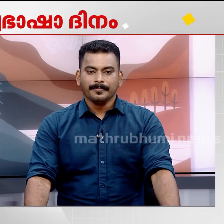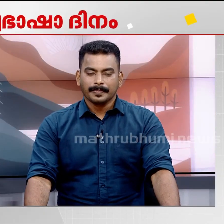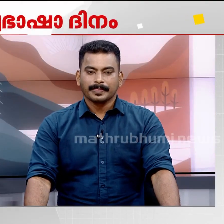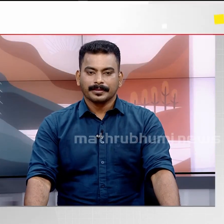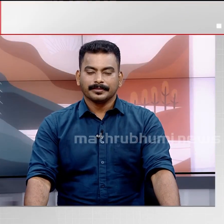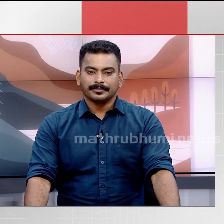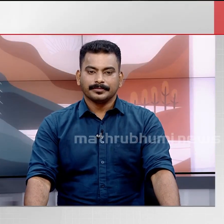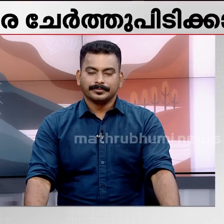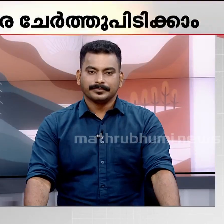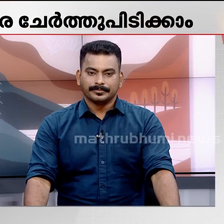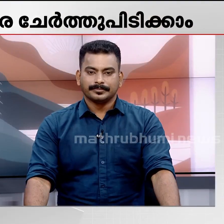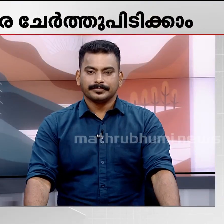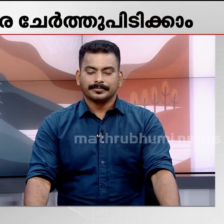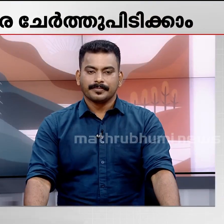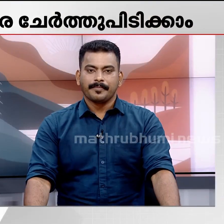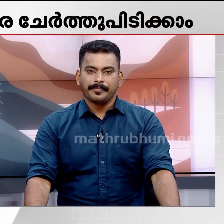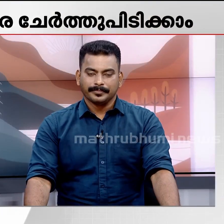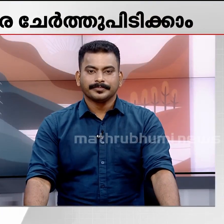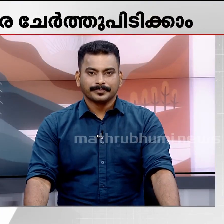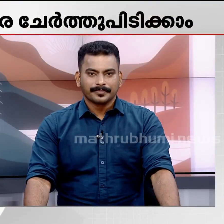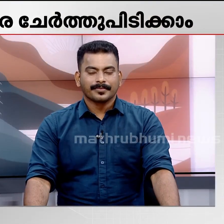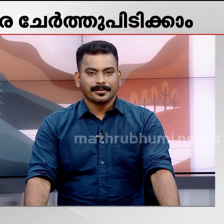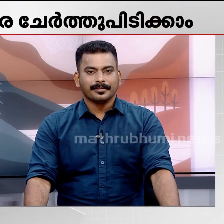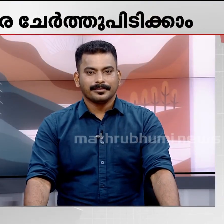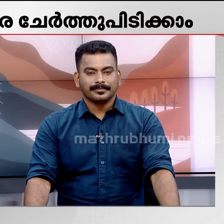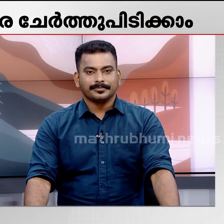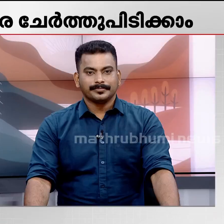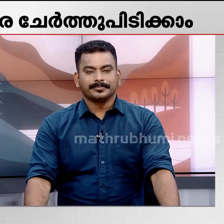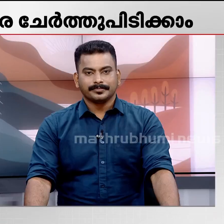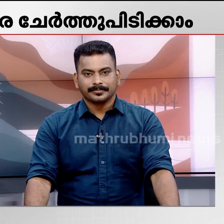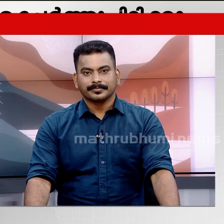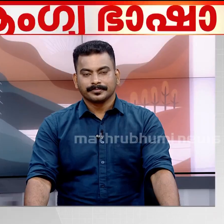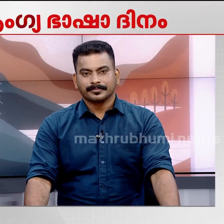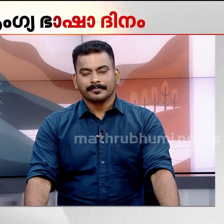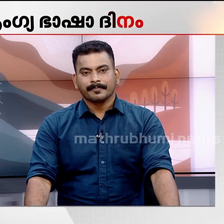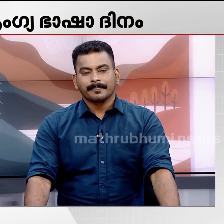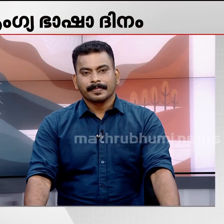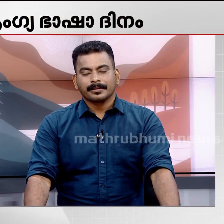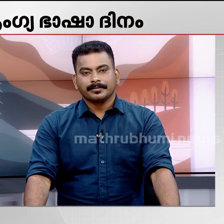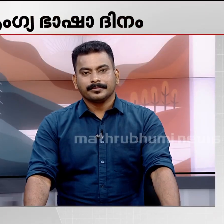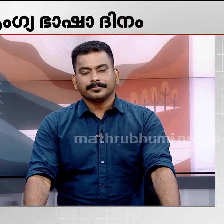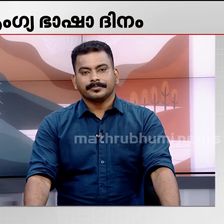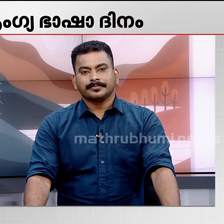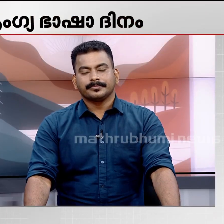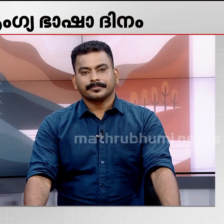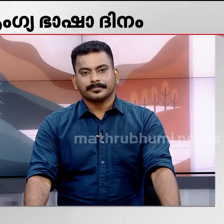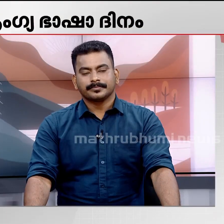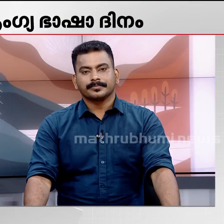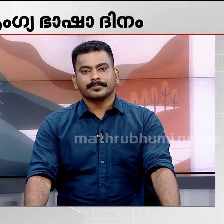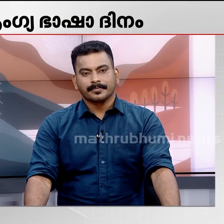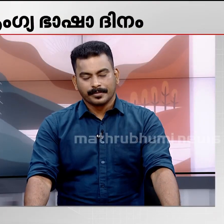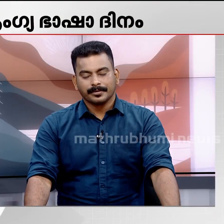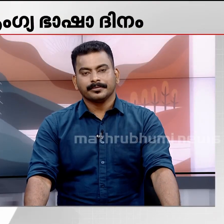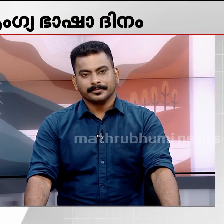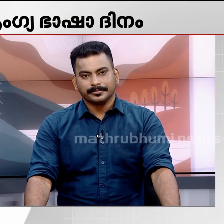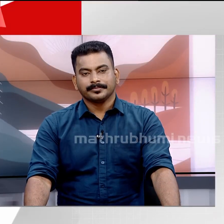പിന്നീട് കാലങ്ങൾ മാറി, അതിൻ്റെ ആവശ്യകത കൂടുതൽ നമ്മുടെ സംവിധാനങ്ങൾ മനസ്സിലാക്കി. അപ്പോൾ അതിനപ്പുറത്തേക്ക് എല്ലാ മാധ്യമ സ്ഥാപനങ്ങളും കൃത്യമായ ഒരു സമയം